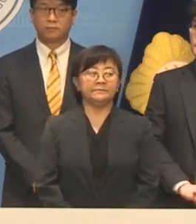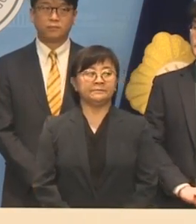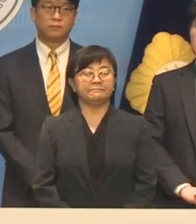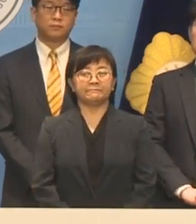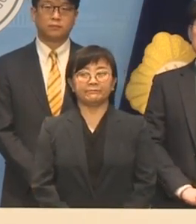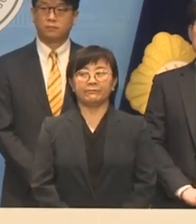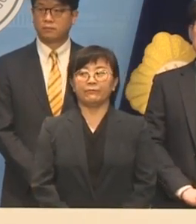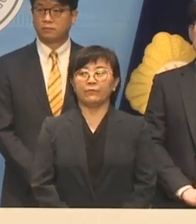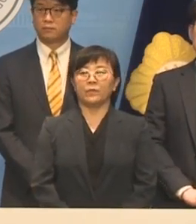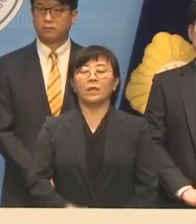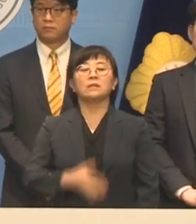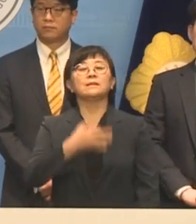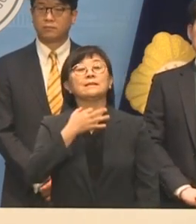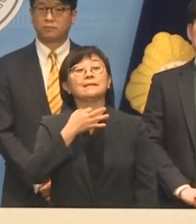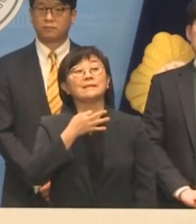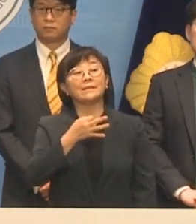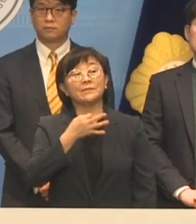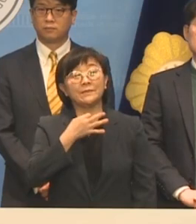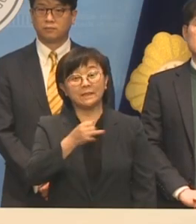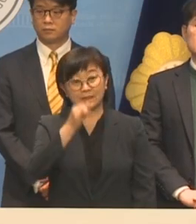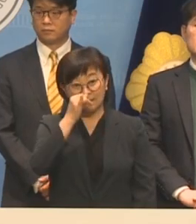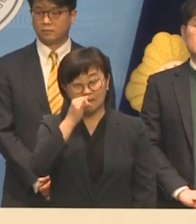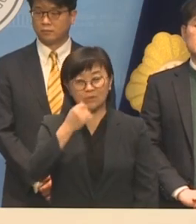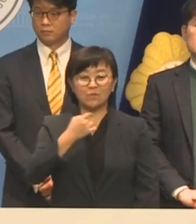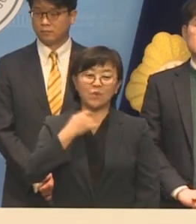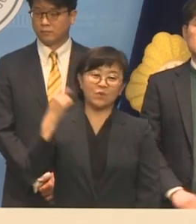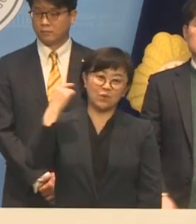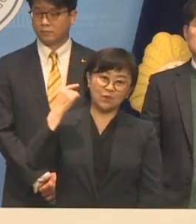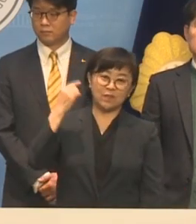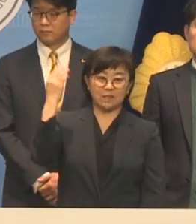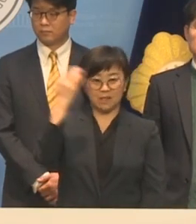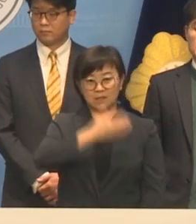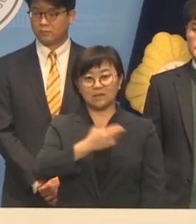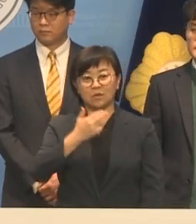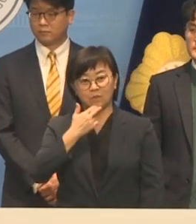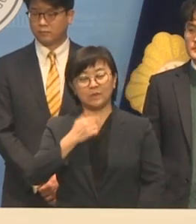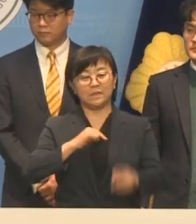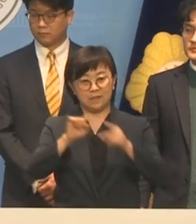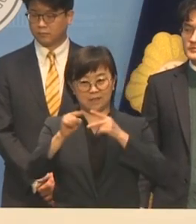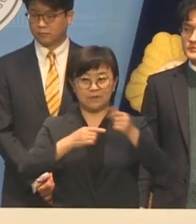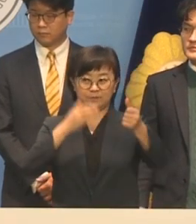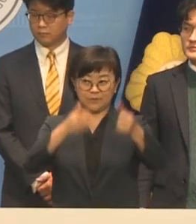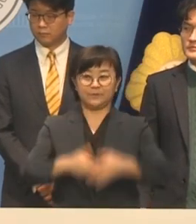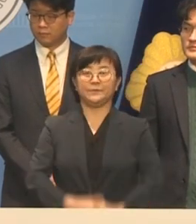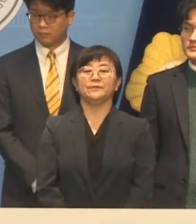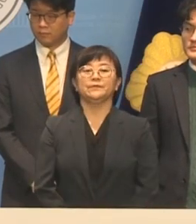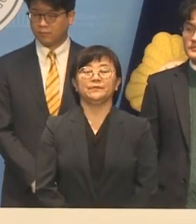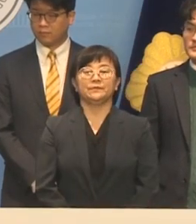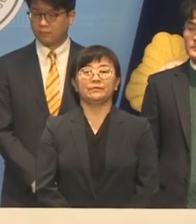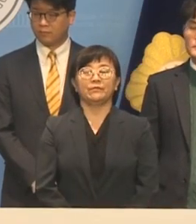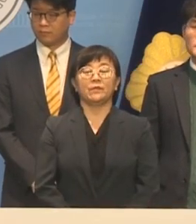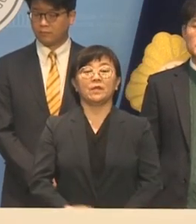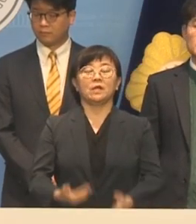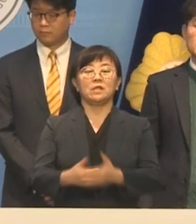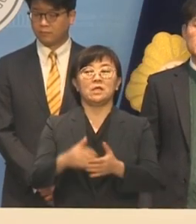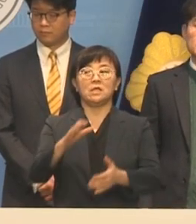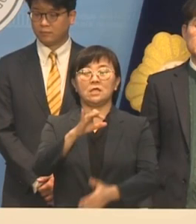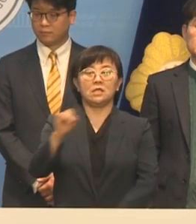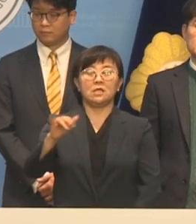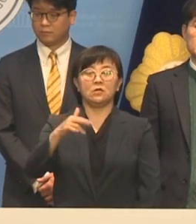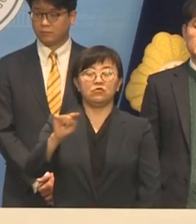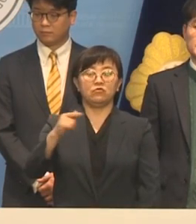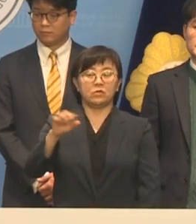네, 제가 감기 끝이라 목소리가 명쾌하지 않은 점 이해해 주시면 감사하겠습니다. 언론에는 이준석,